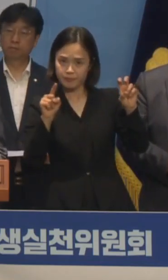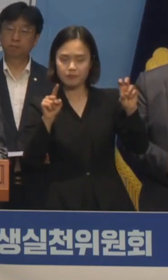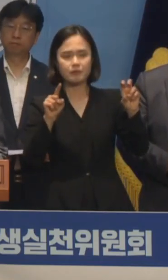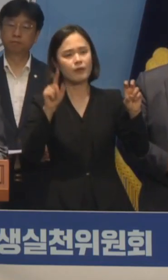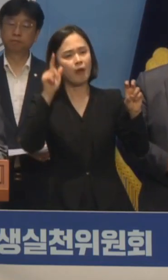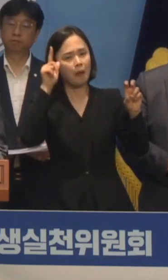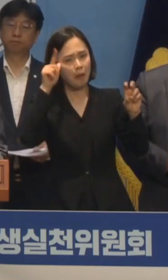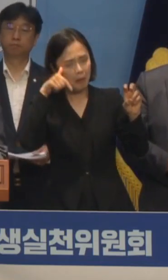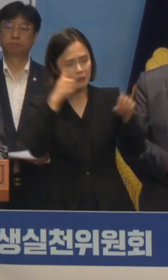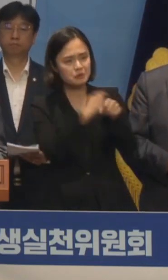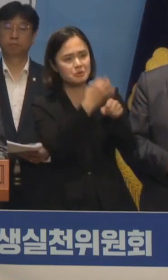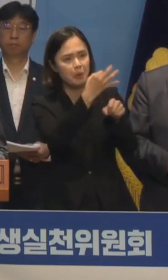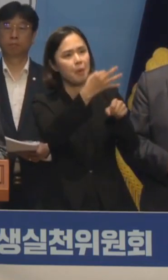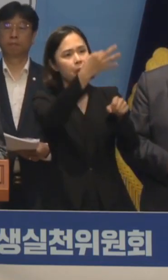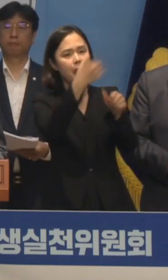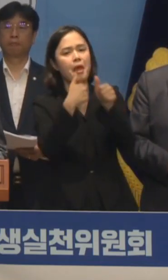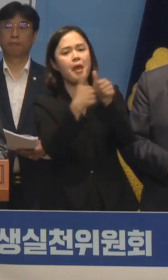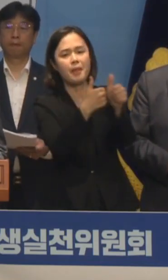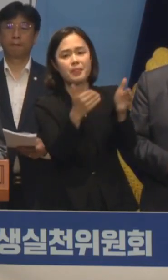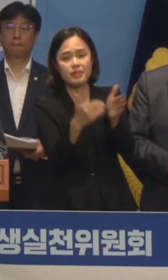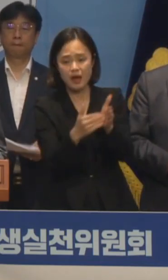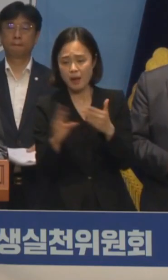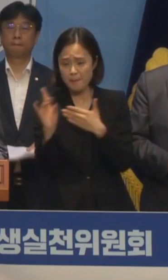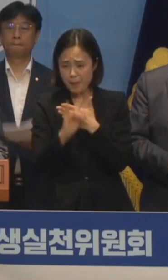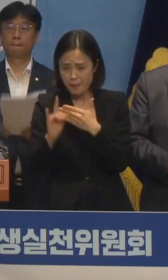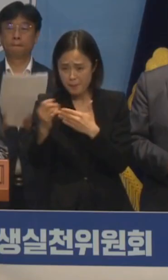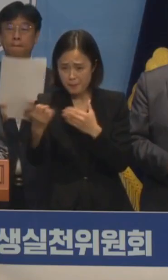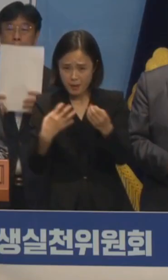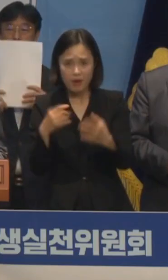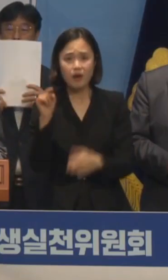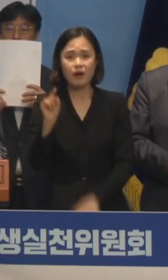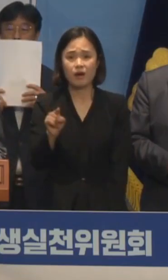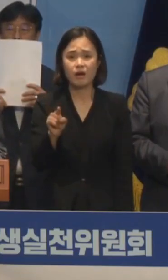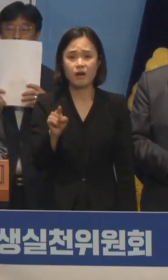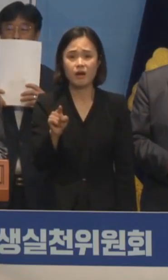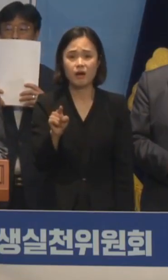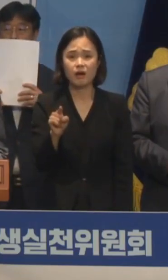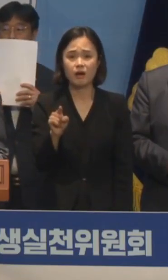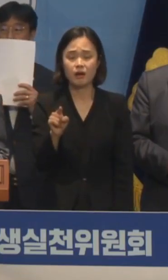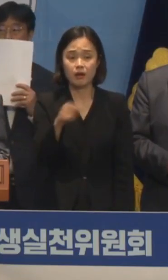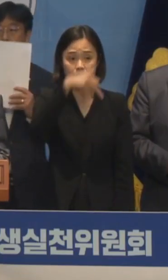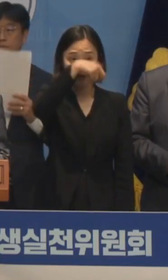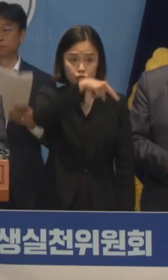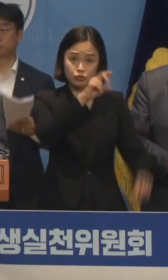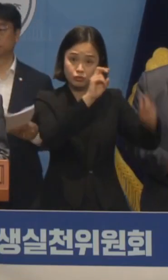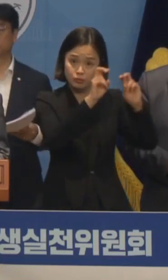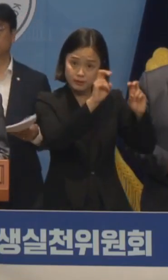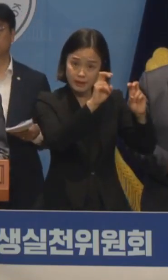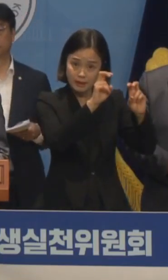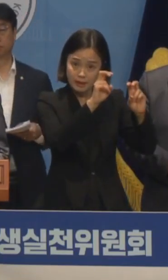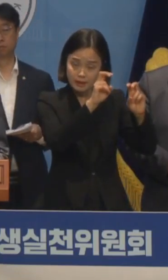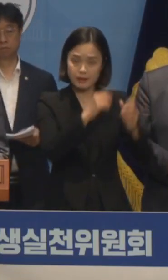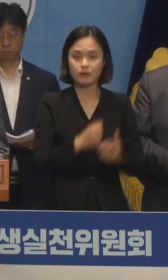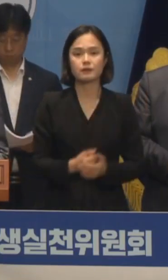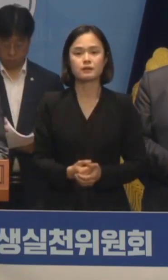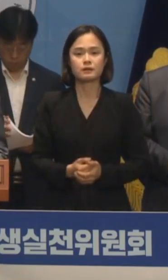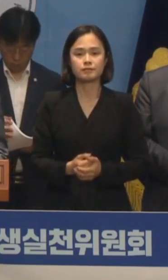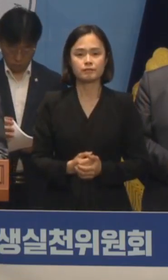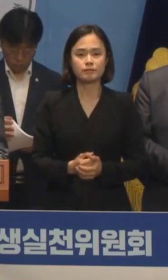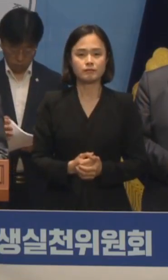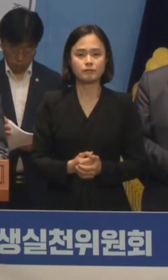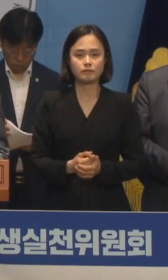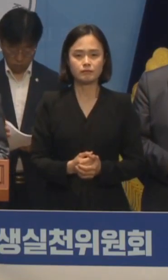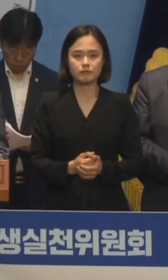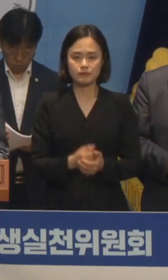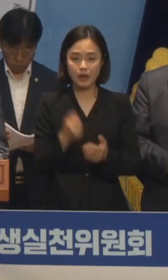따라갔다고 변명만 늘어놓고 있지만 쿠팡이 가게 배달과 동일한 판매 가격을 요구하는 최혜 대우를 폐지한